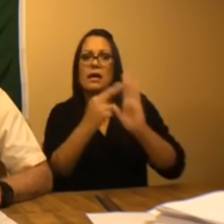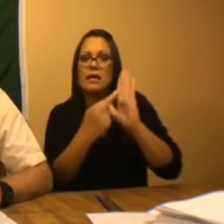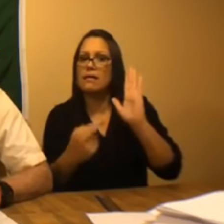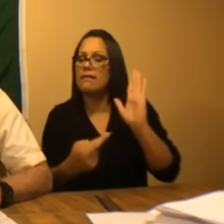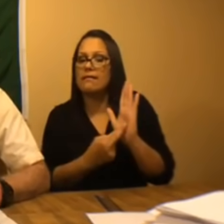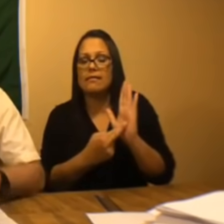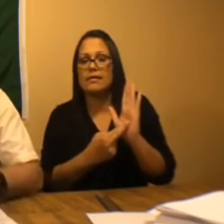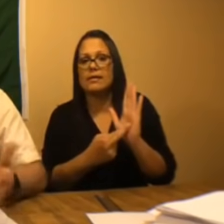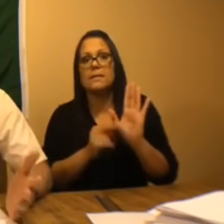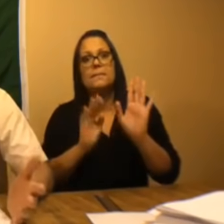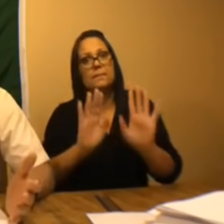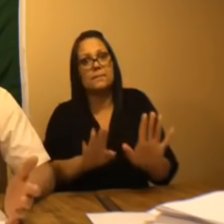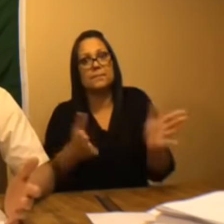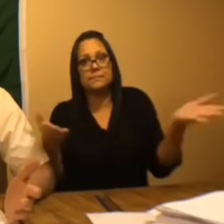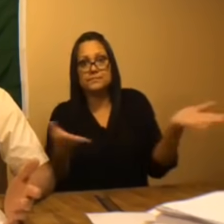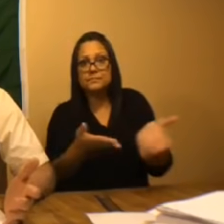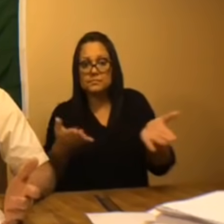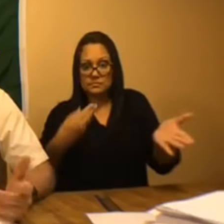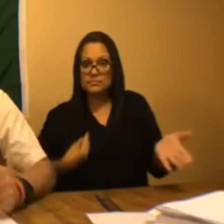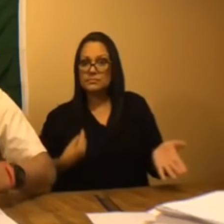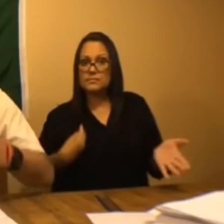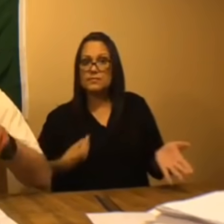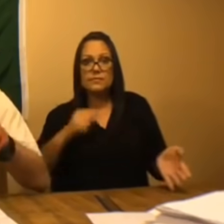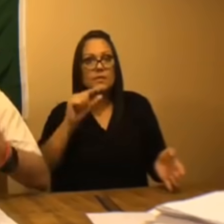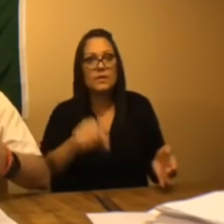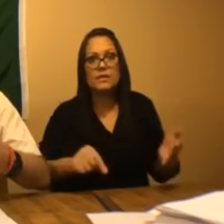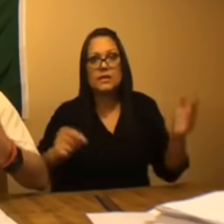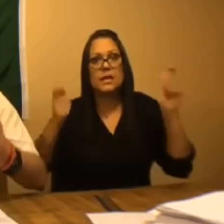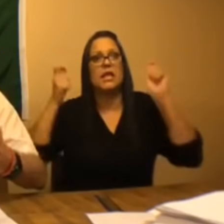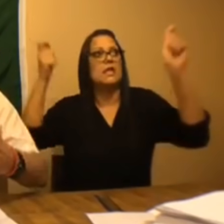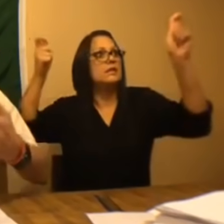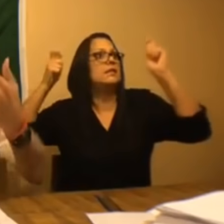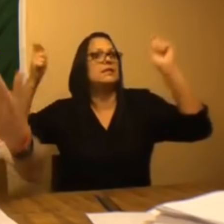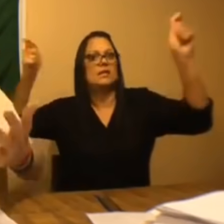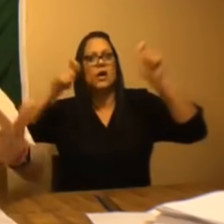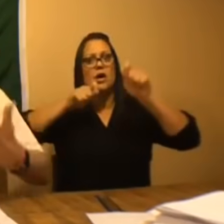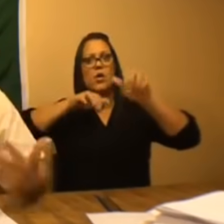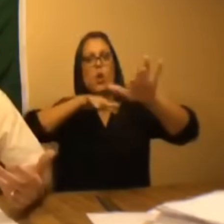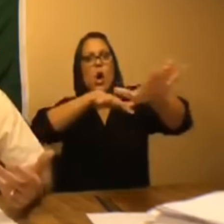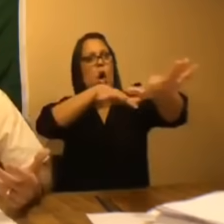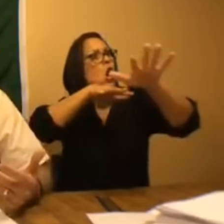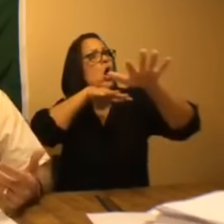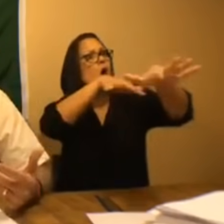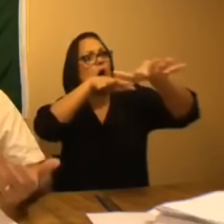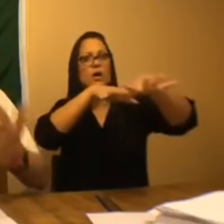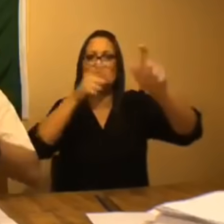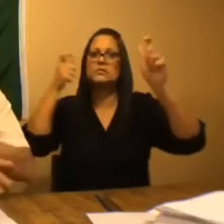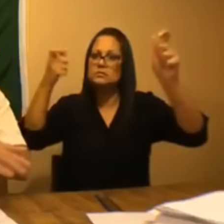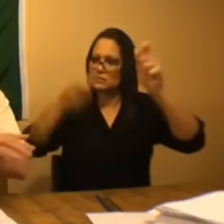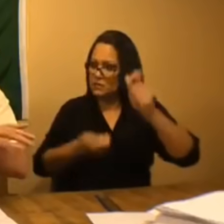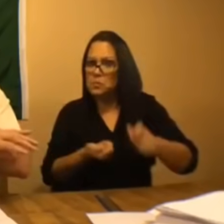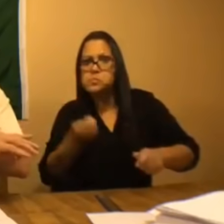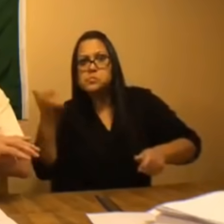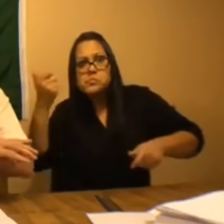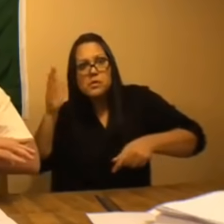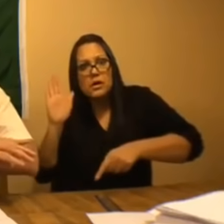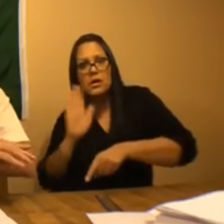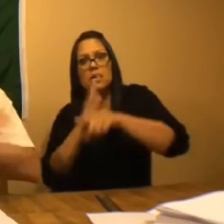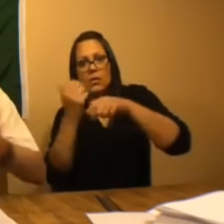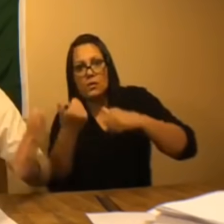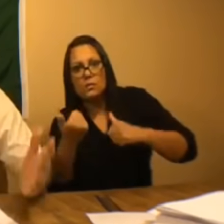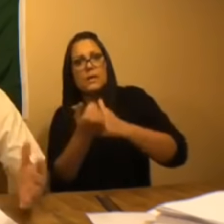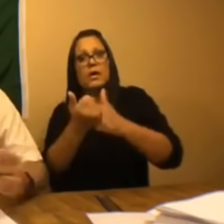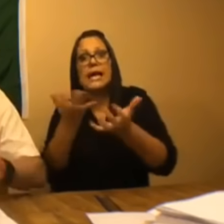Agora, numa situação que se encontra, com as manifestações nas ruas favoráveis a nós, manifestações